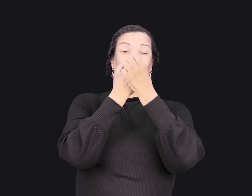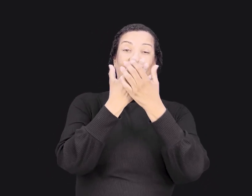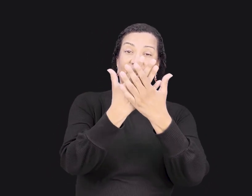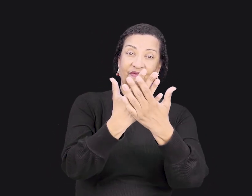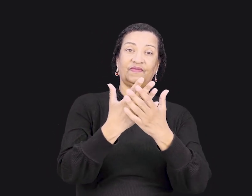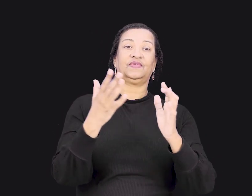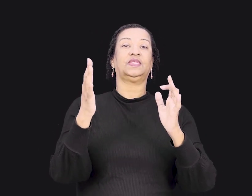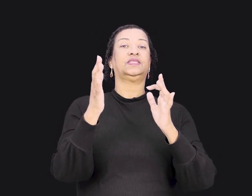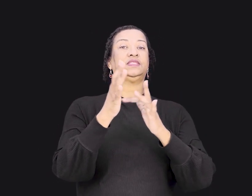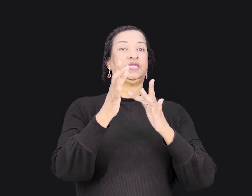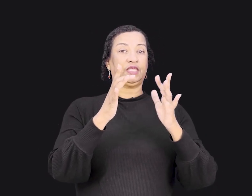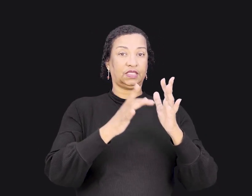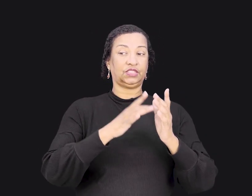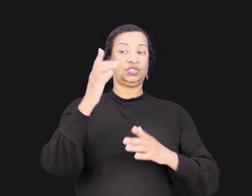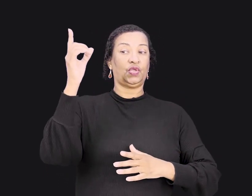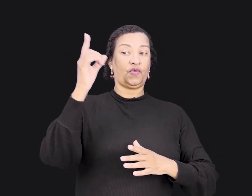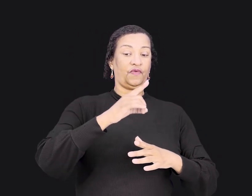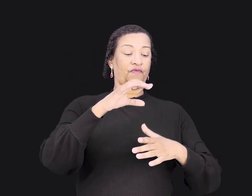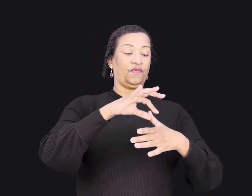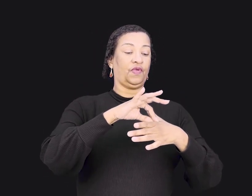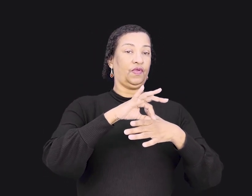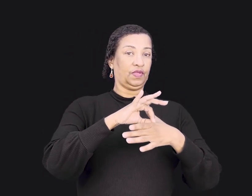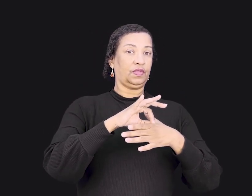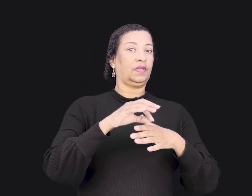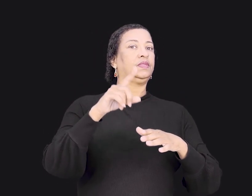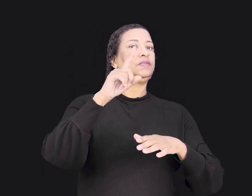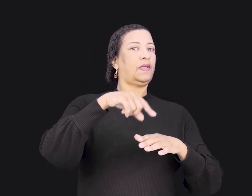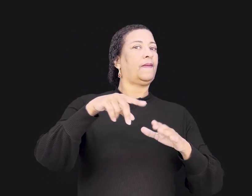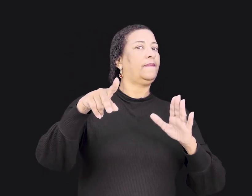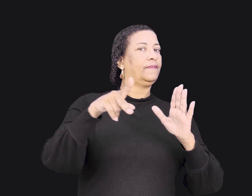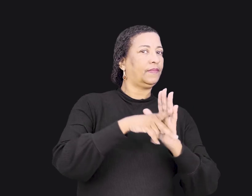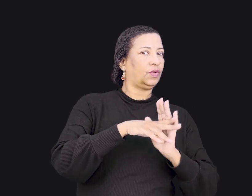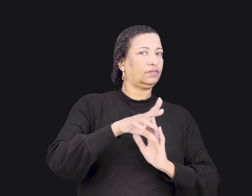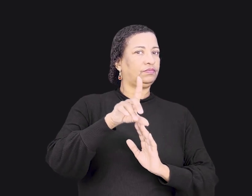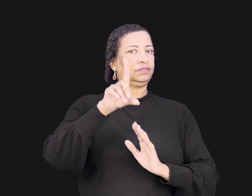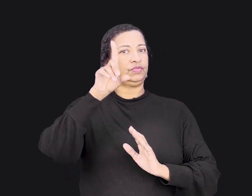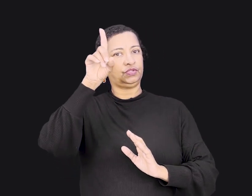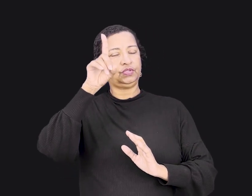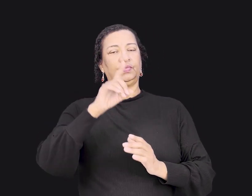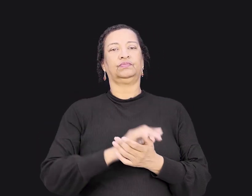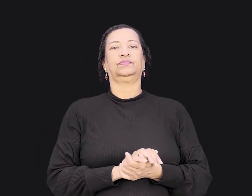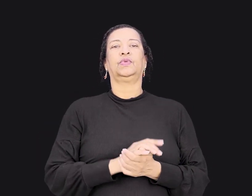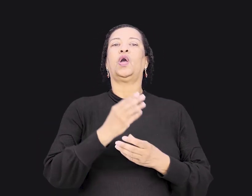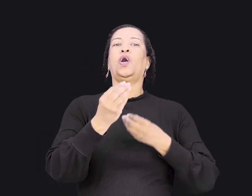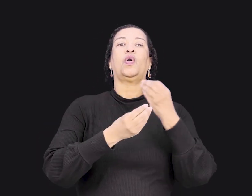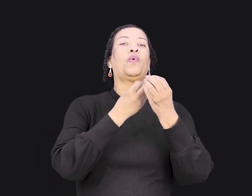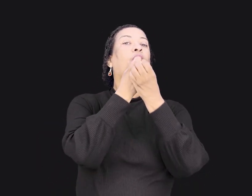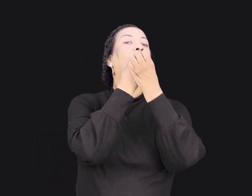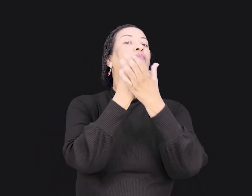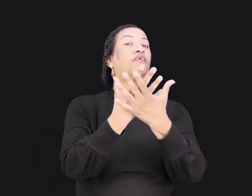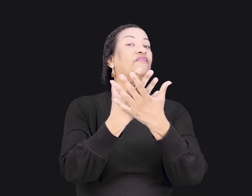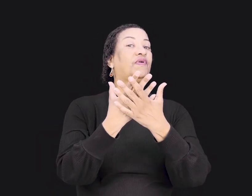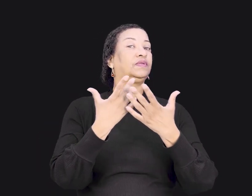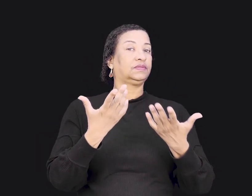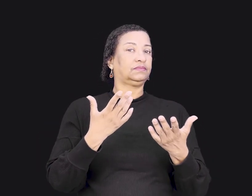Jesus Cristo veio em carne procede de Deus. Como que um espírito confessa qualquer coisa na